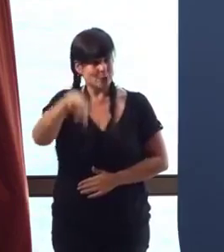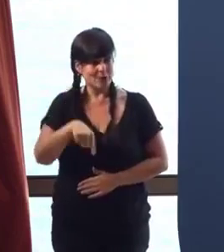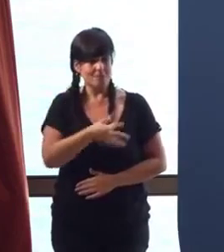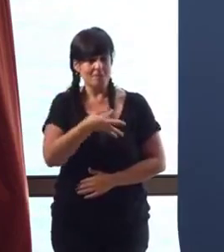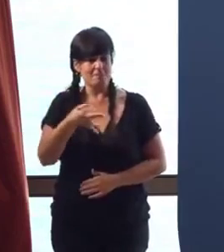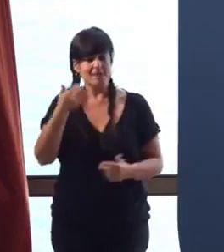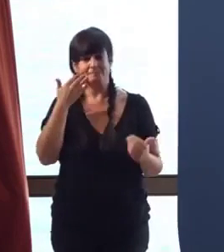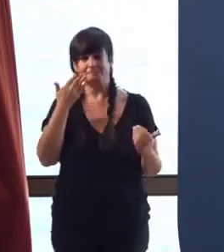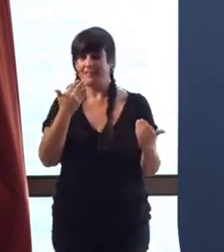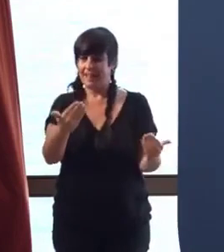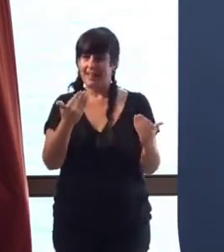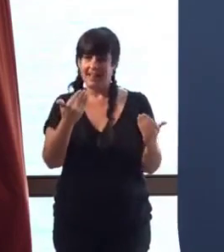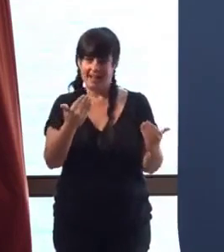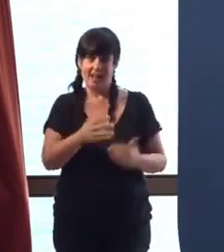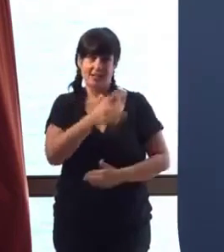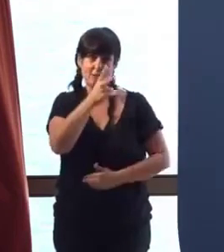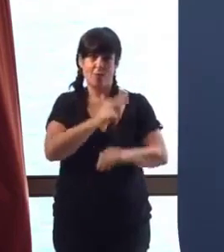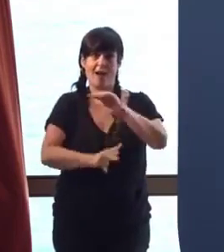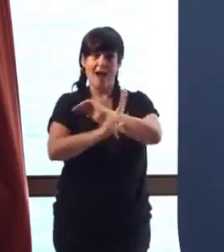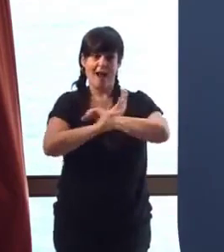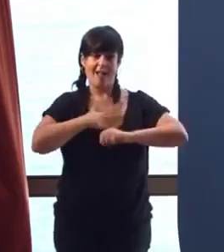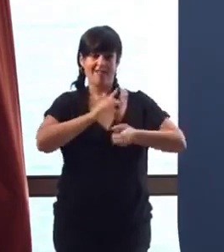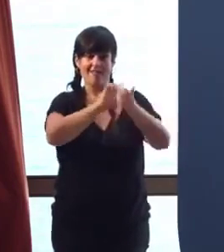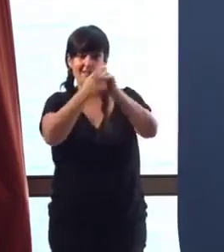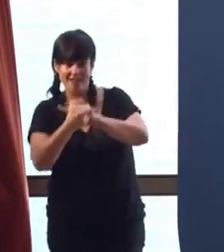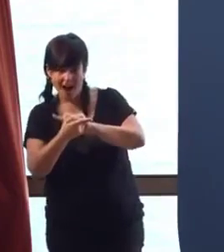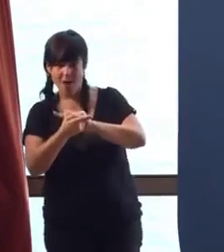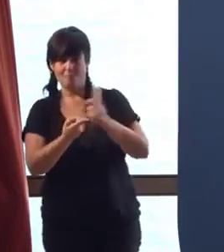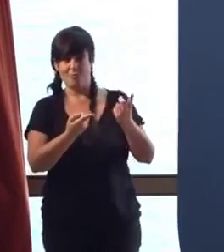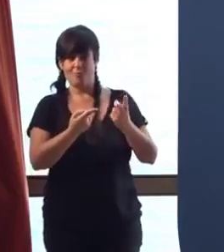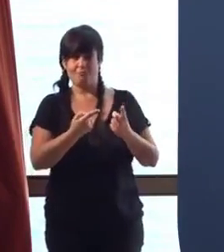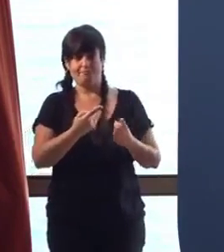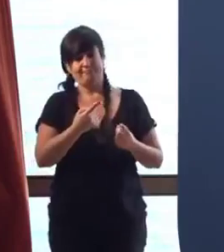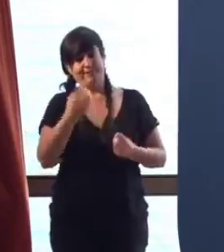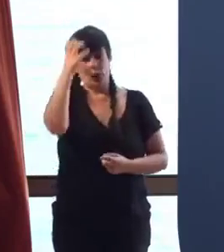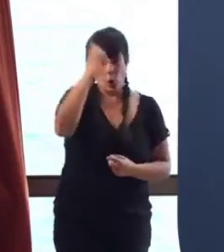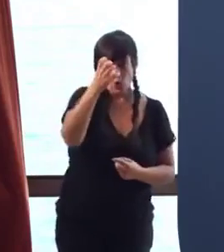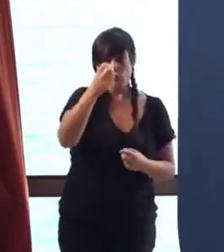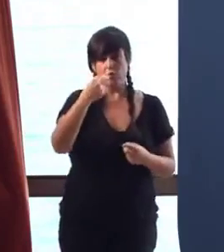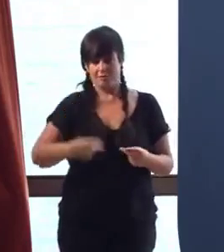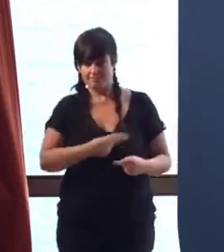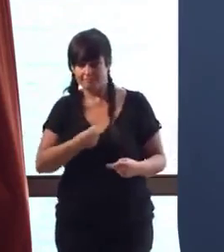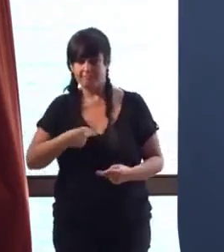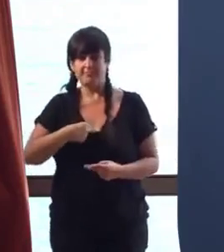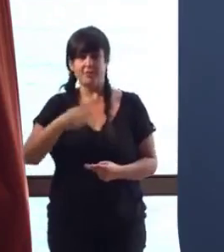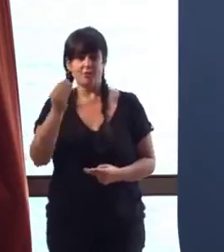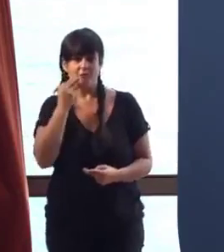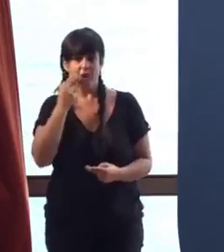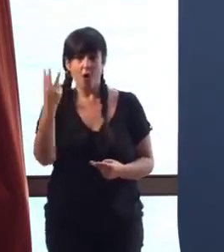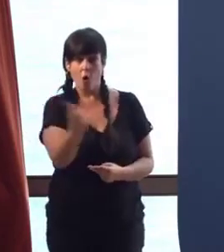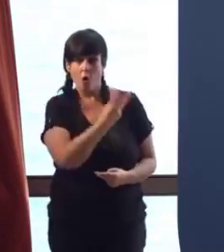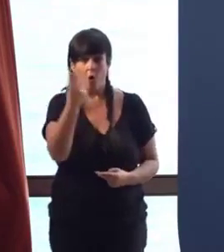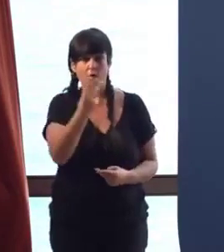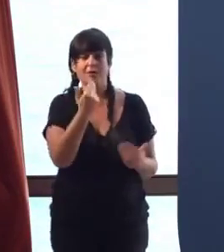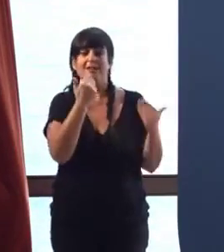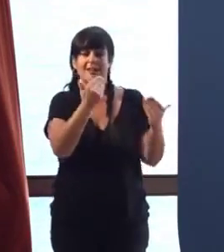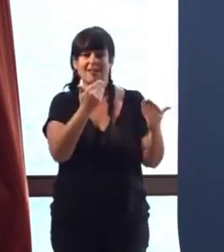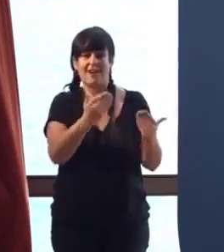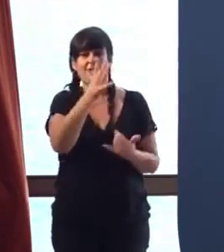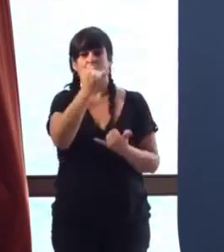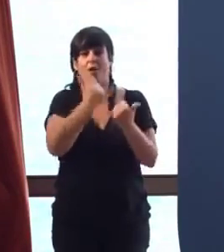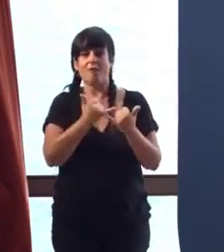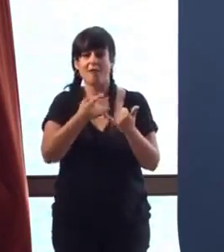especialmente a los alcaldes del cambio, a Sulio, a Martiño y a Jorge, por haber encarnado lo mejor del municipalismo,